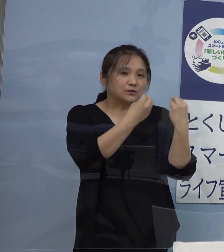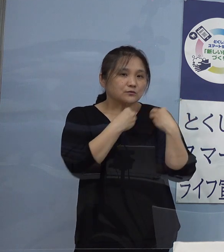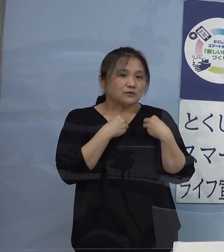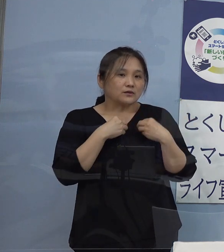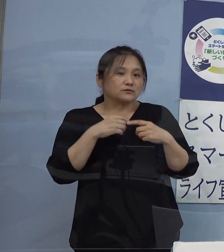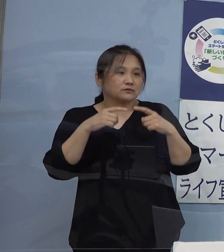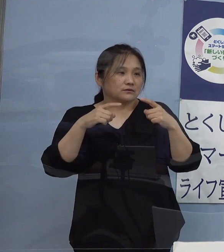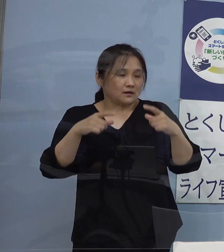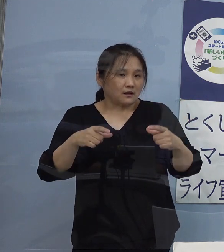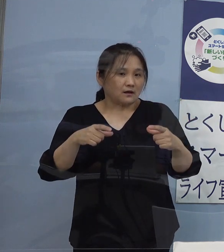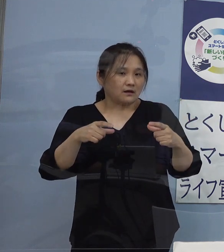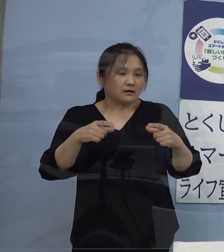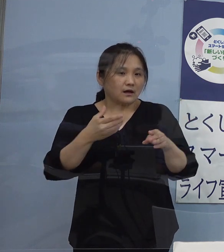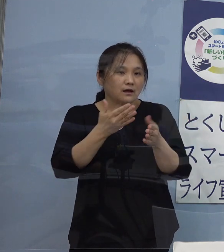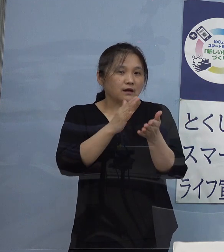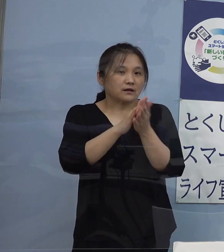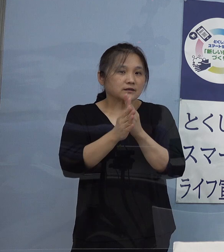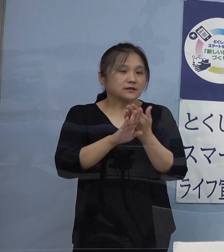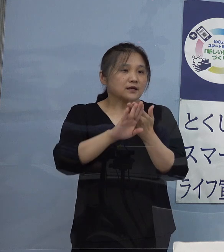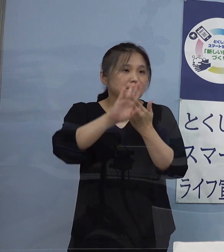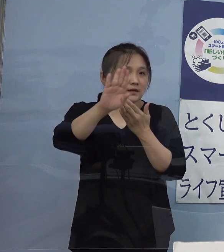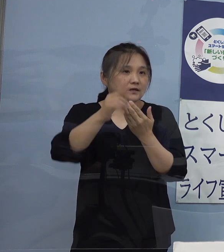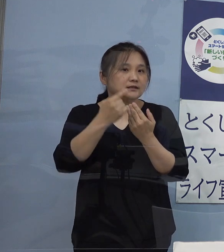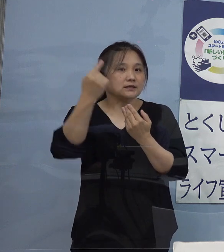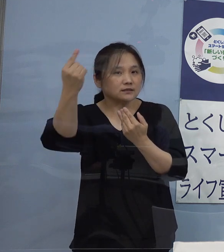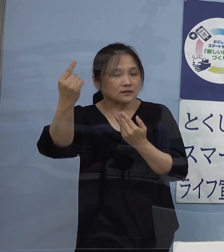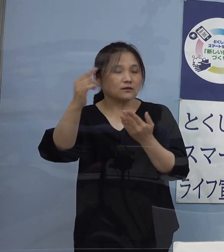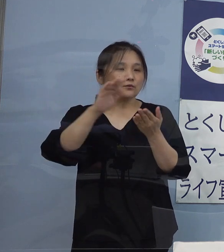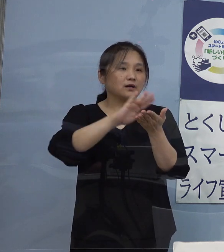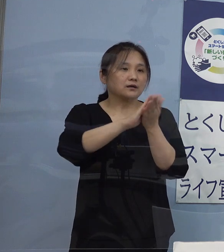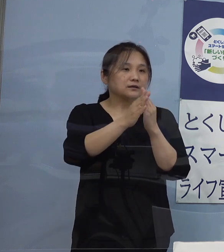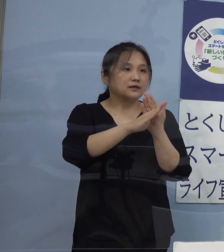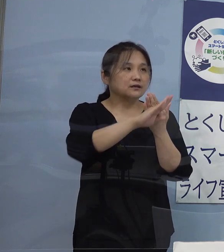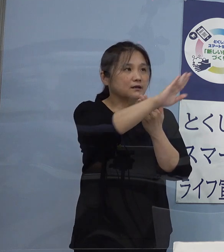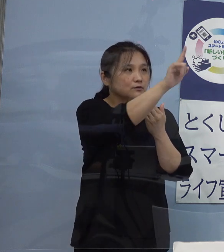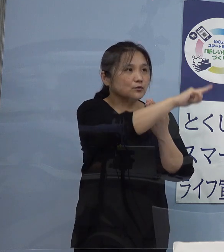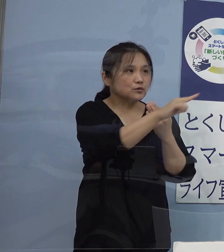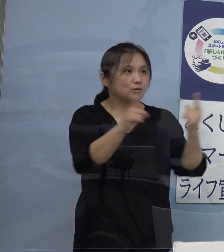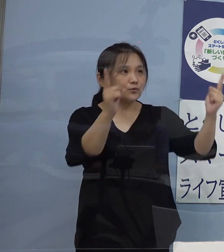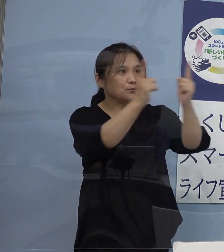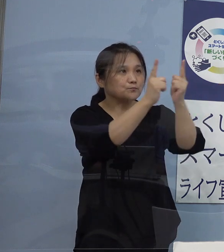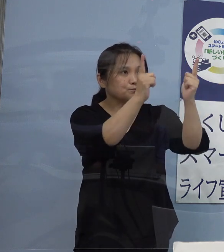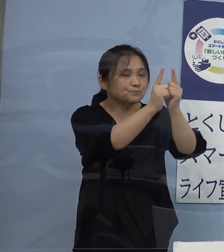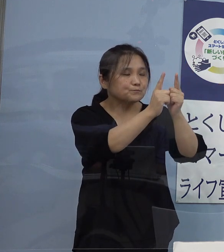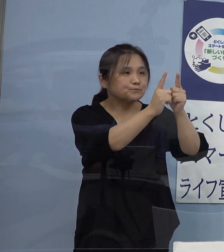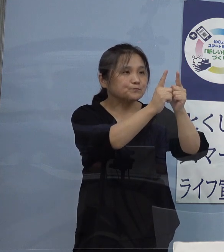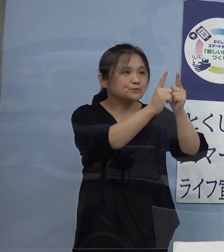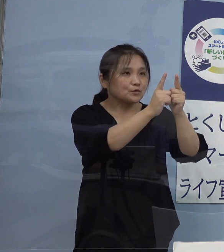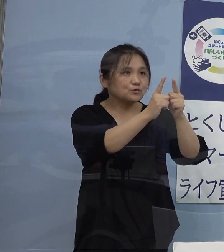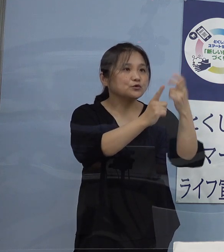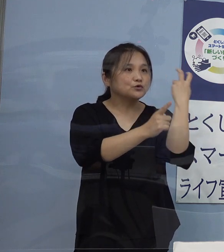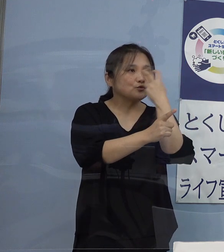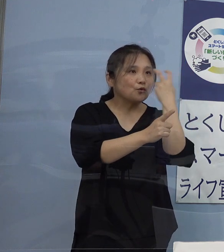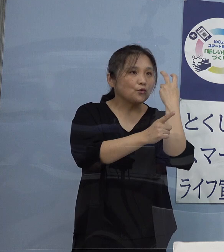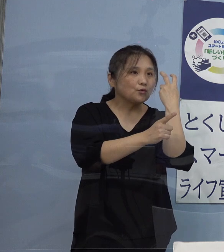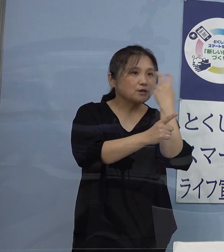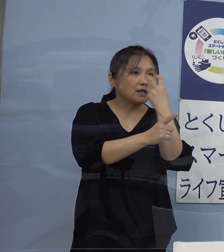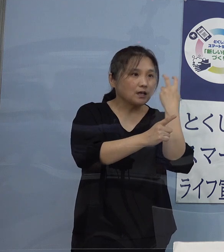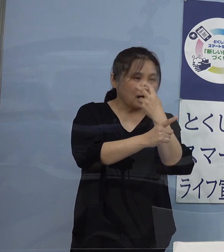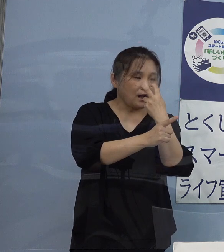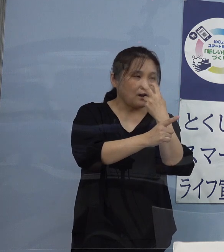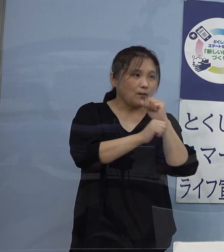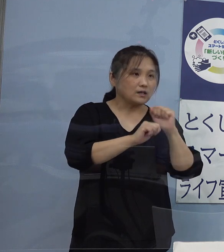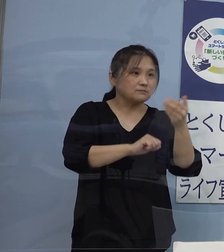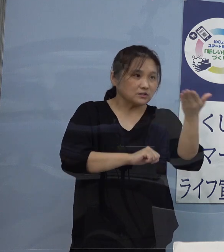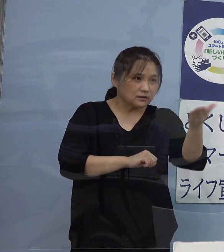が例えば県内に行っていたとか、県内に接触したというような調査結果、 調査結果というより聞き取りの中